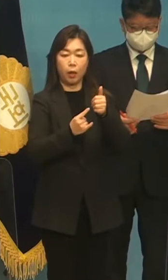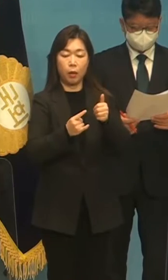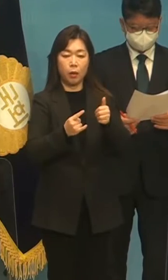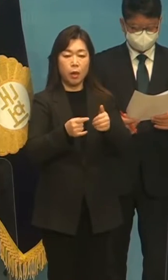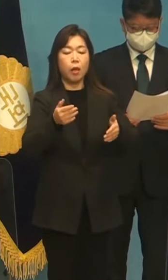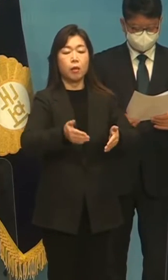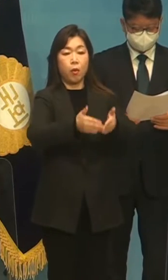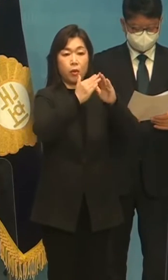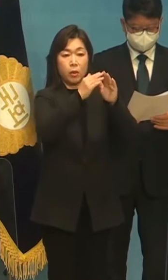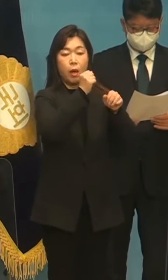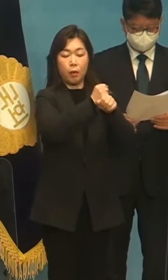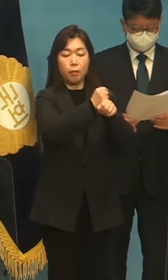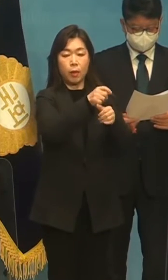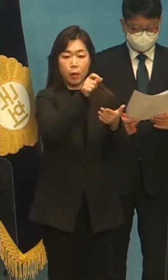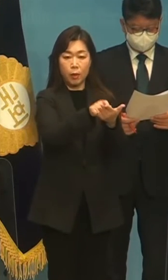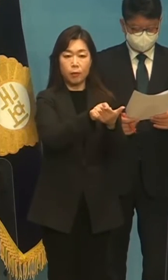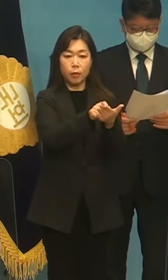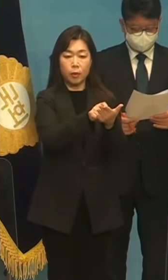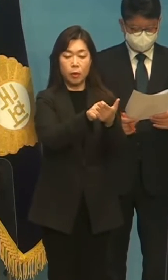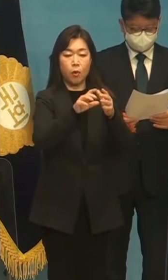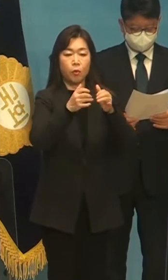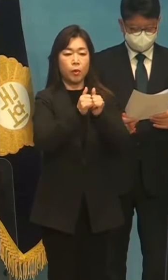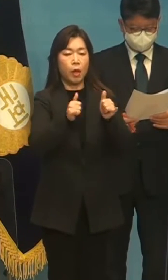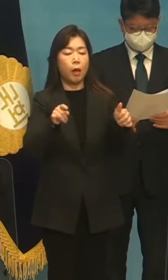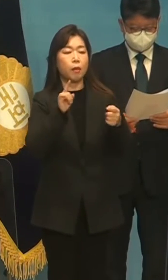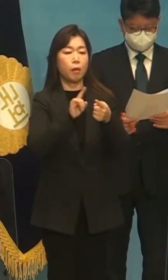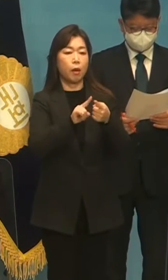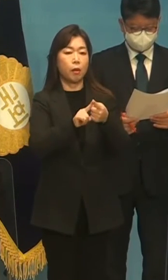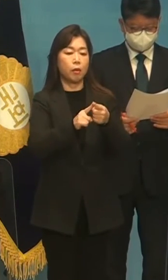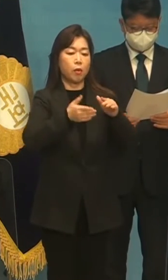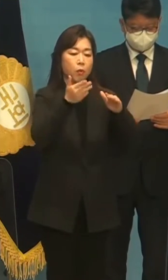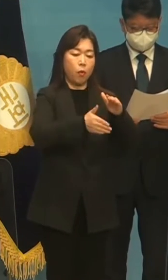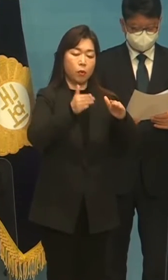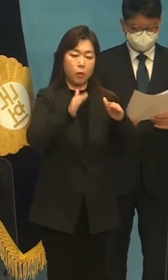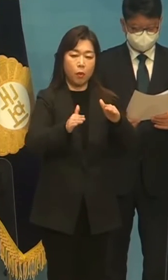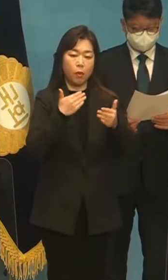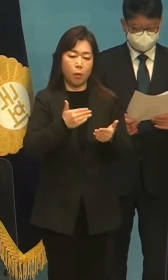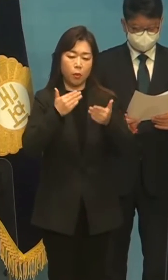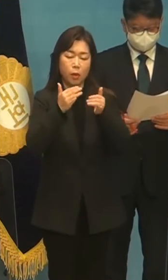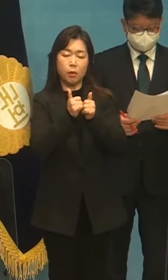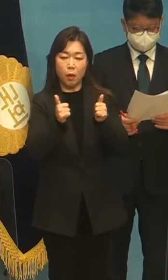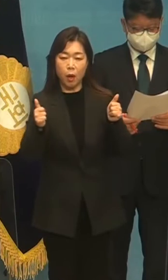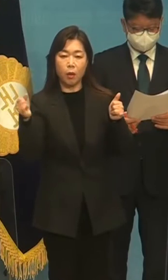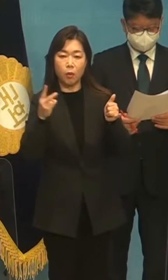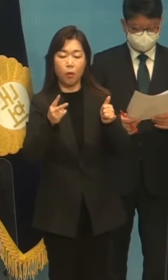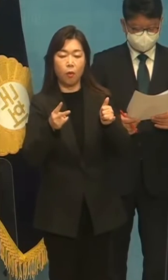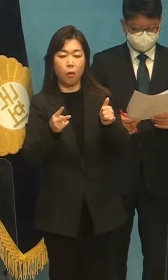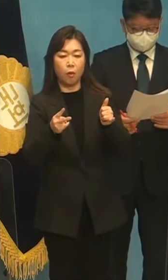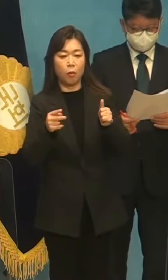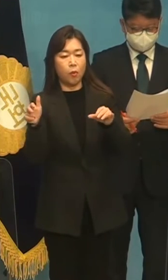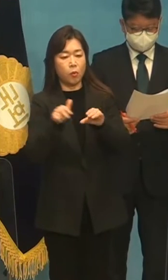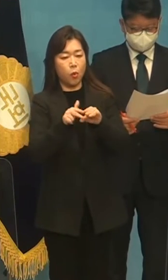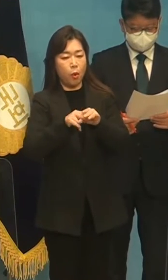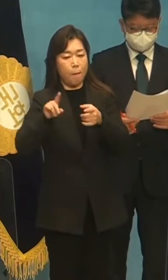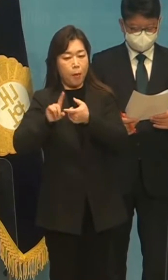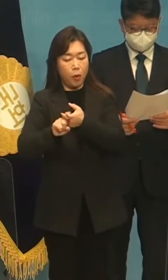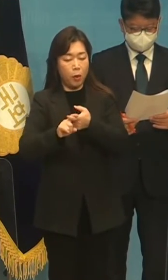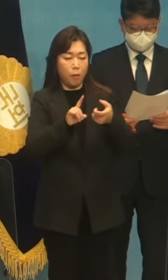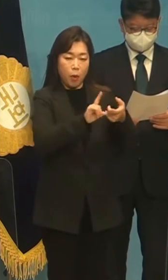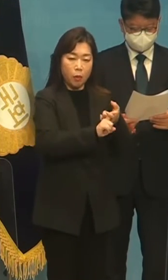차별금지위원회를 설치한다. 국민에 대한 공공업 공사자와 공직자의 종교